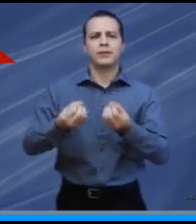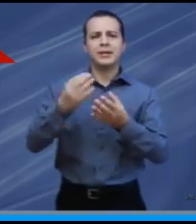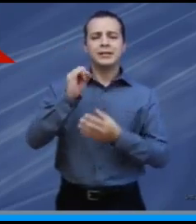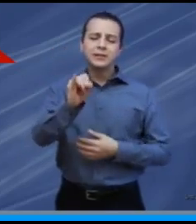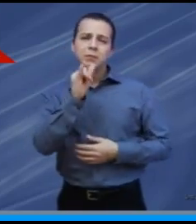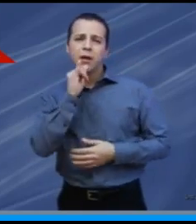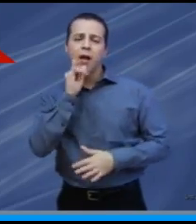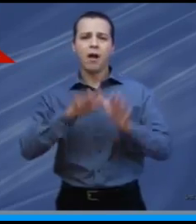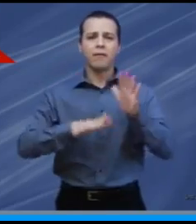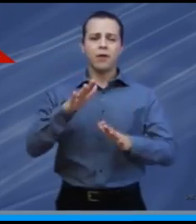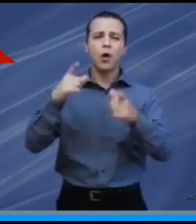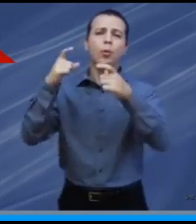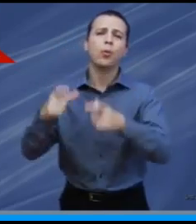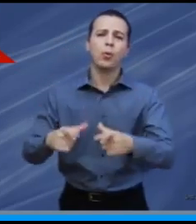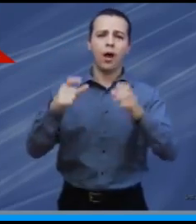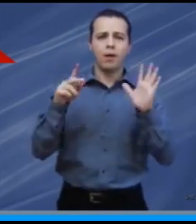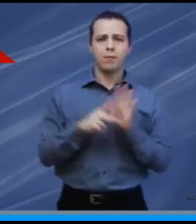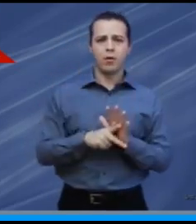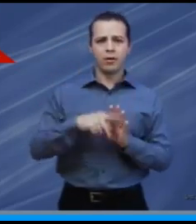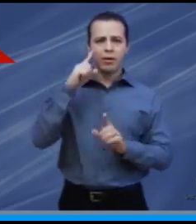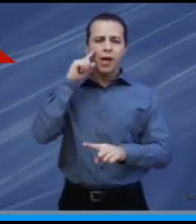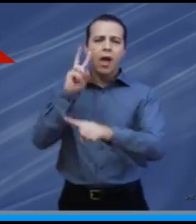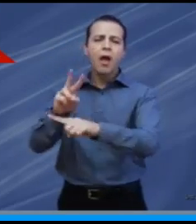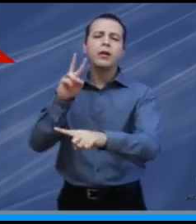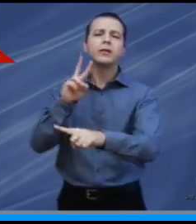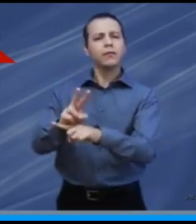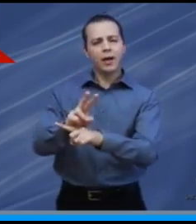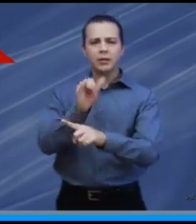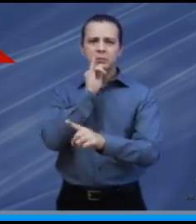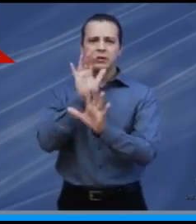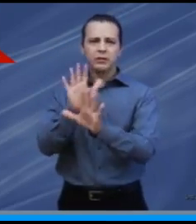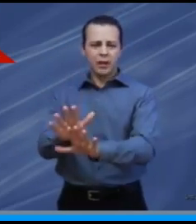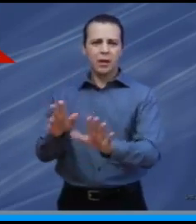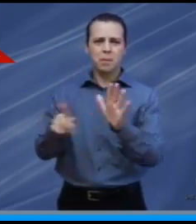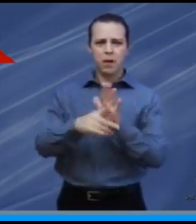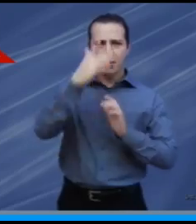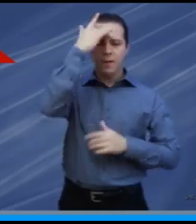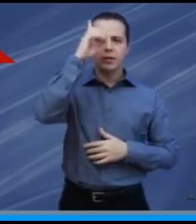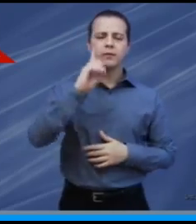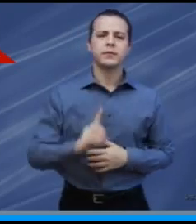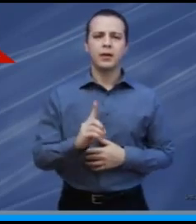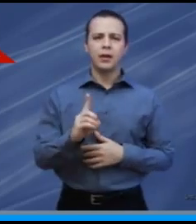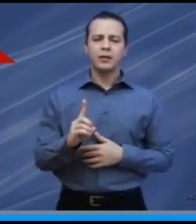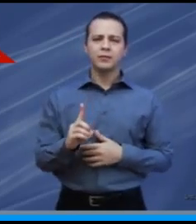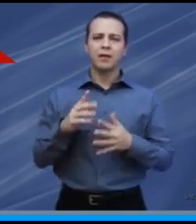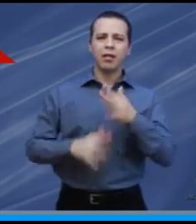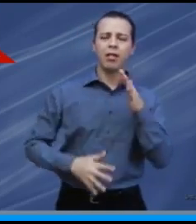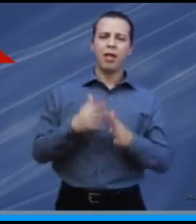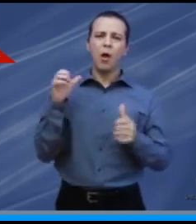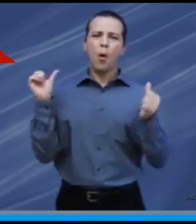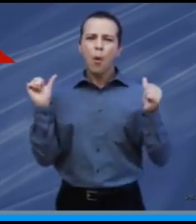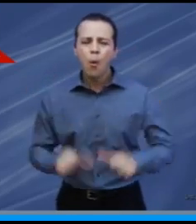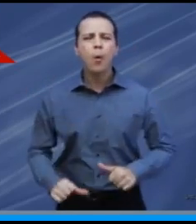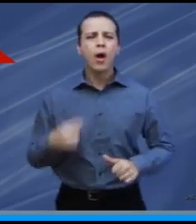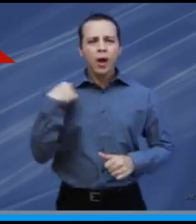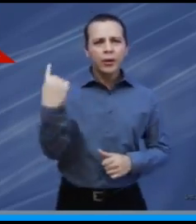Mesmo que o local reservado ou não para as pessoas com deficiência vá desagradar no final, pelo